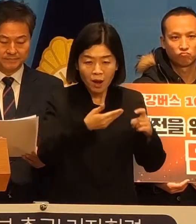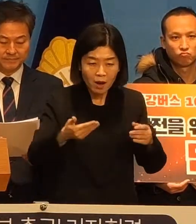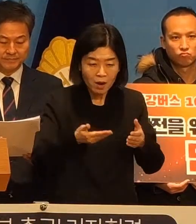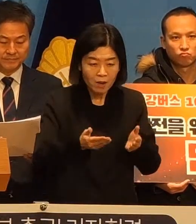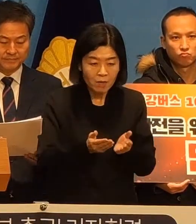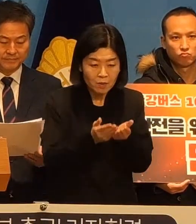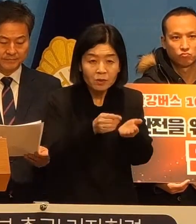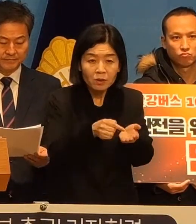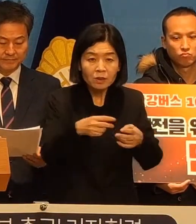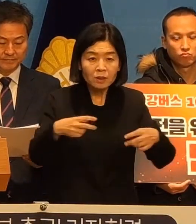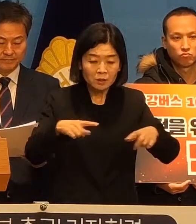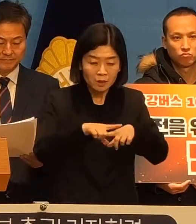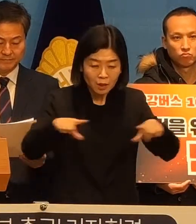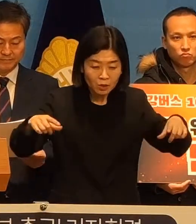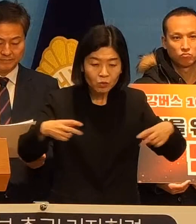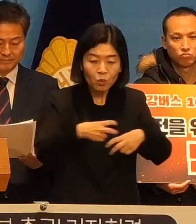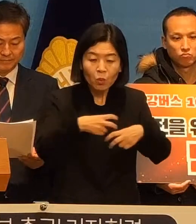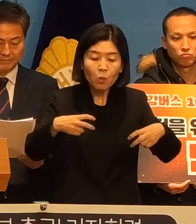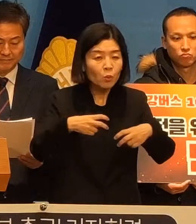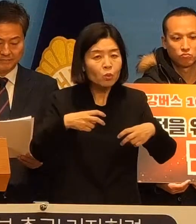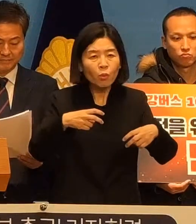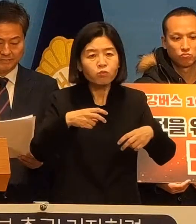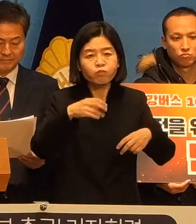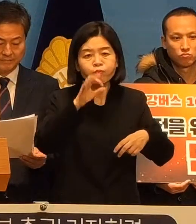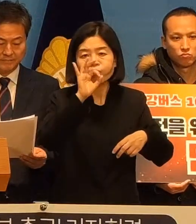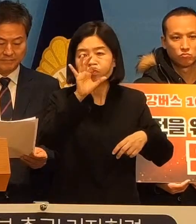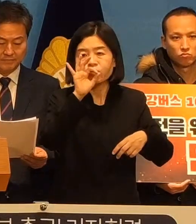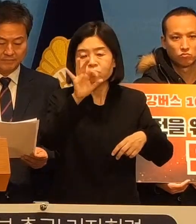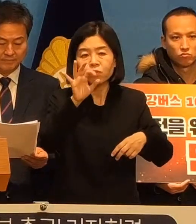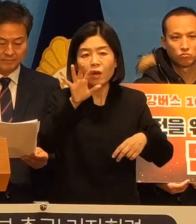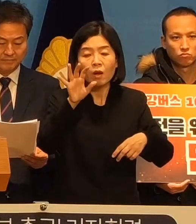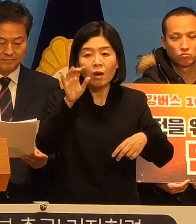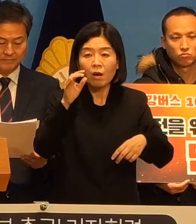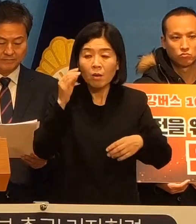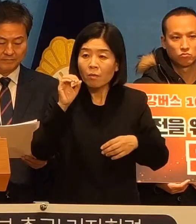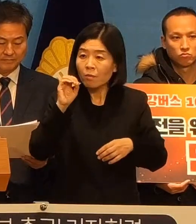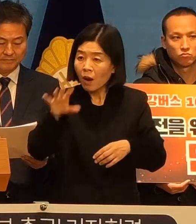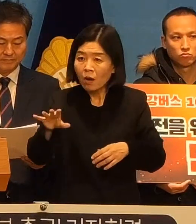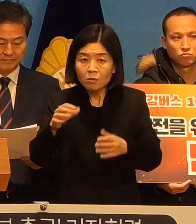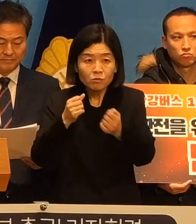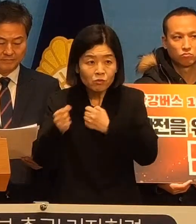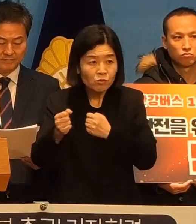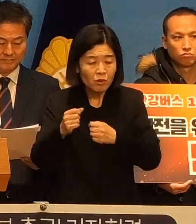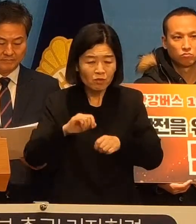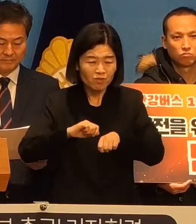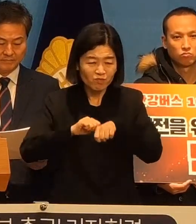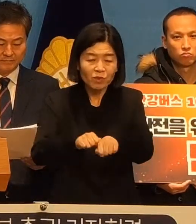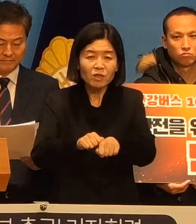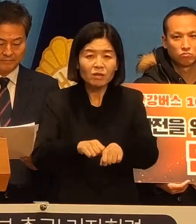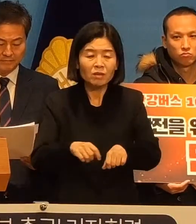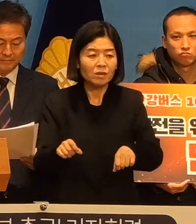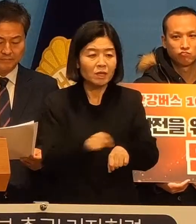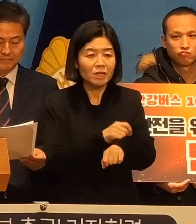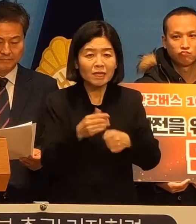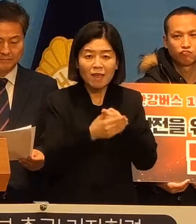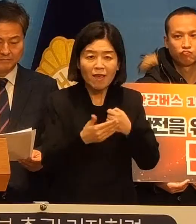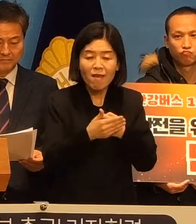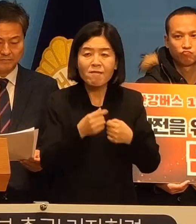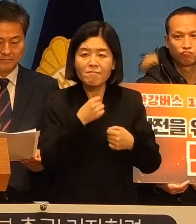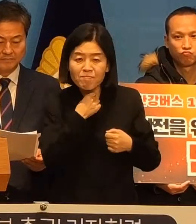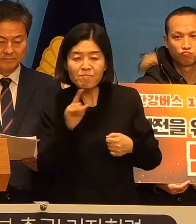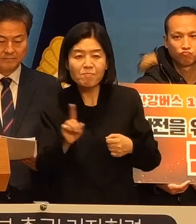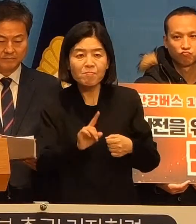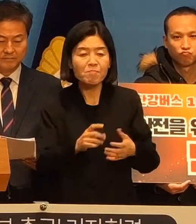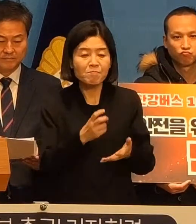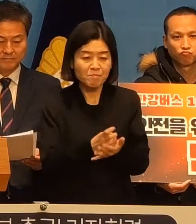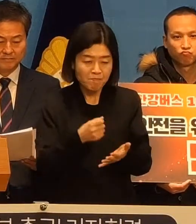기능을 못할 것이라고 하는 전제에도 불구하고 무리하게 이와 같은 특혜를 위해서 법적으로